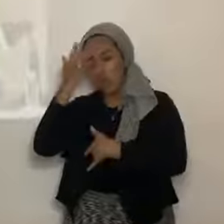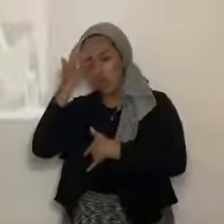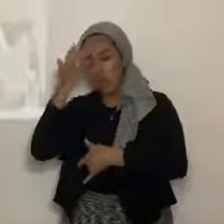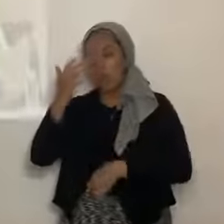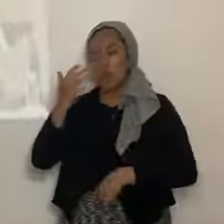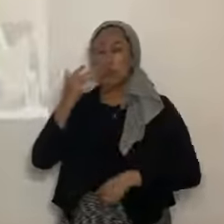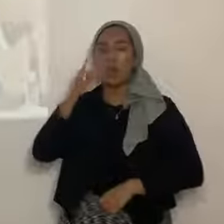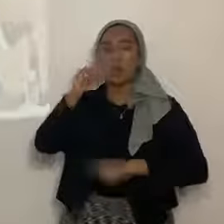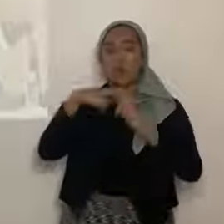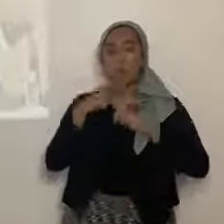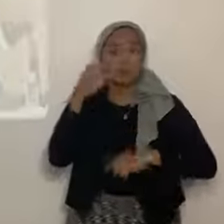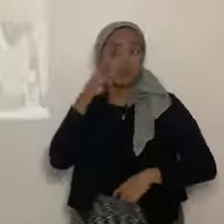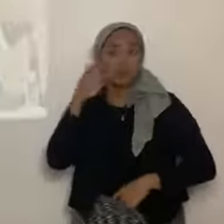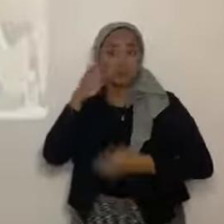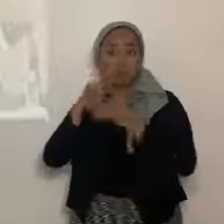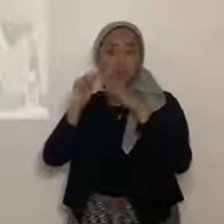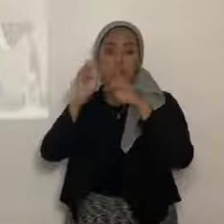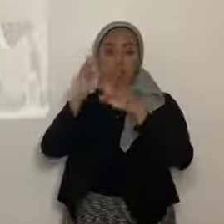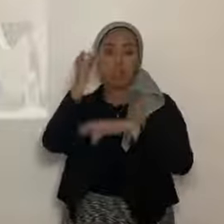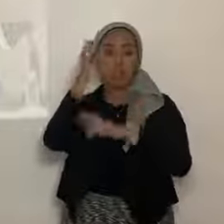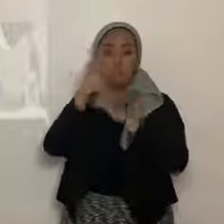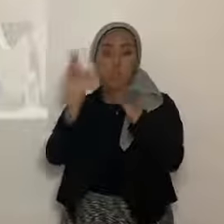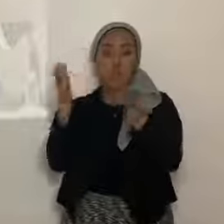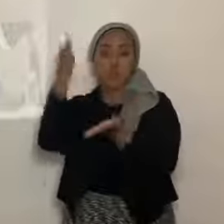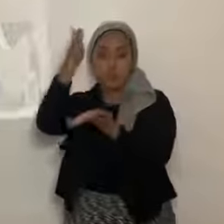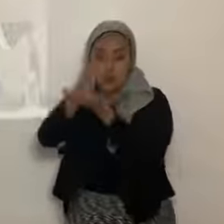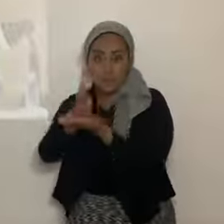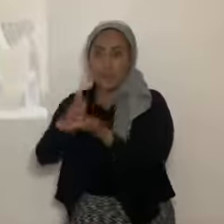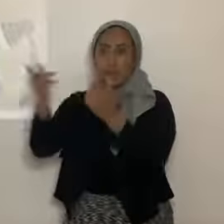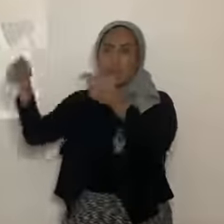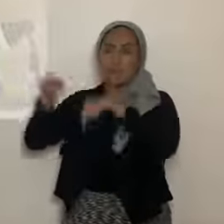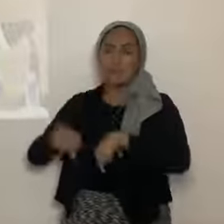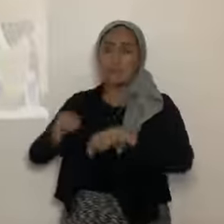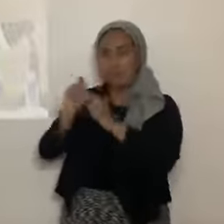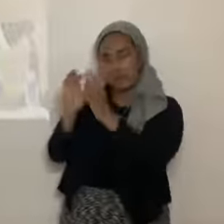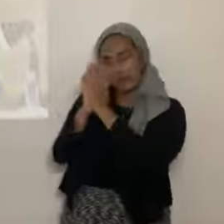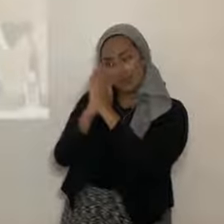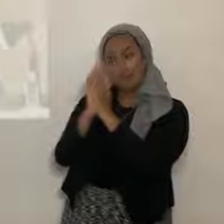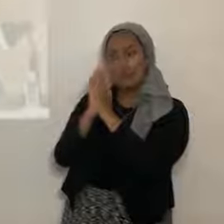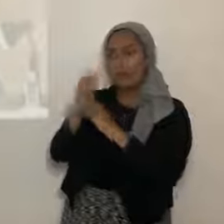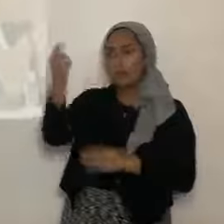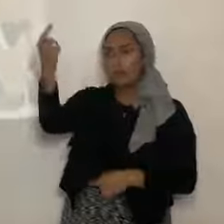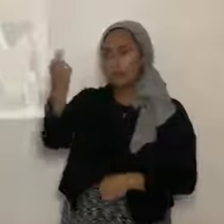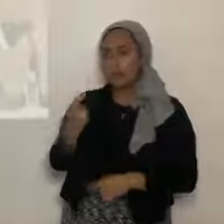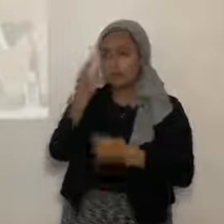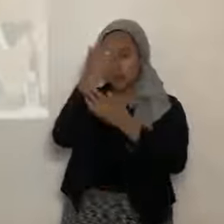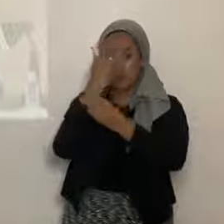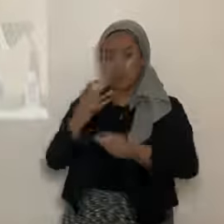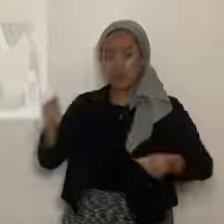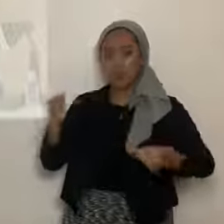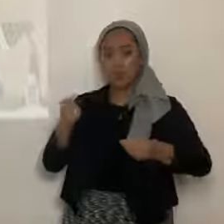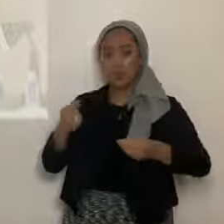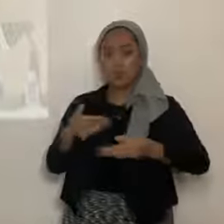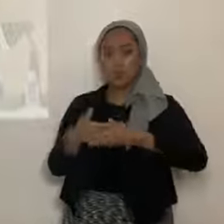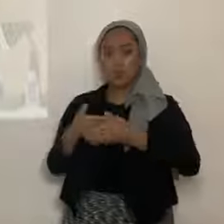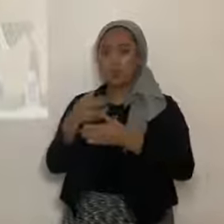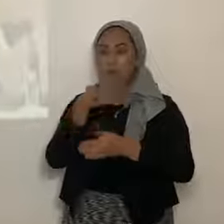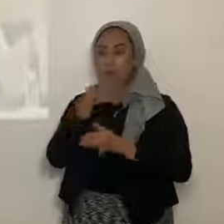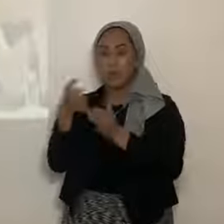Cuando éste oyó que Yahshua había llegado a Judea y a Galilea, vino a él y le rogó que descendiese y sanase a su hijo que estaba a punto de morir. Entonces Yahshua le